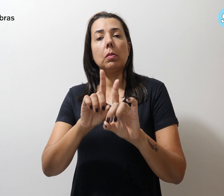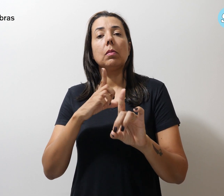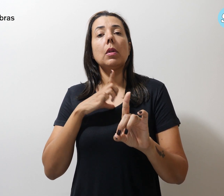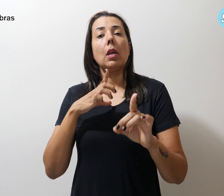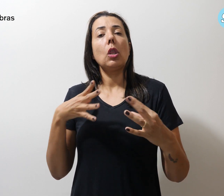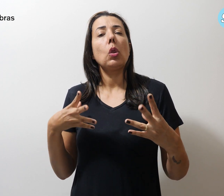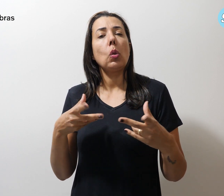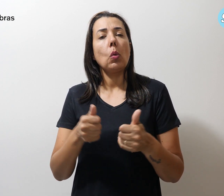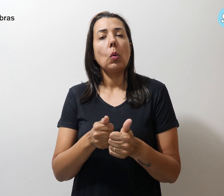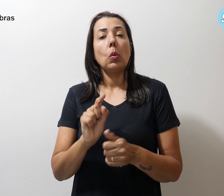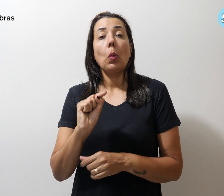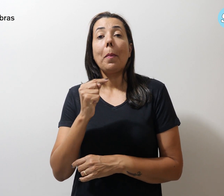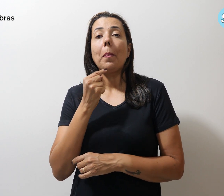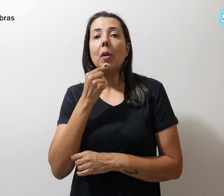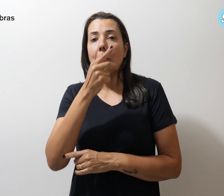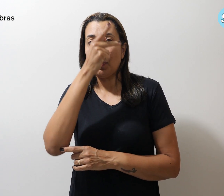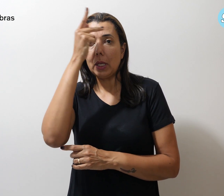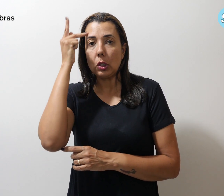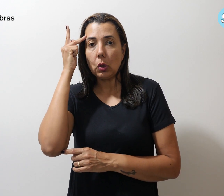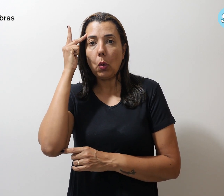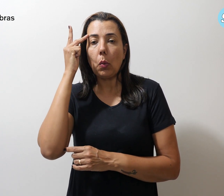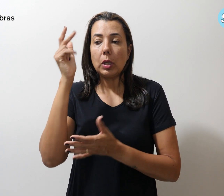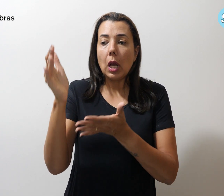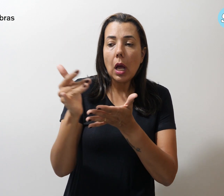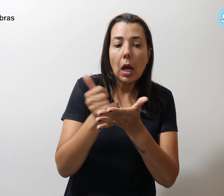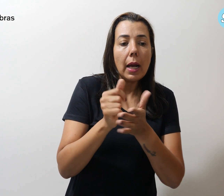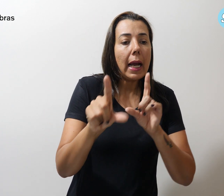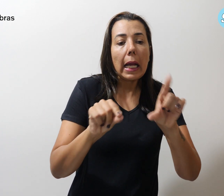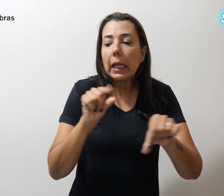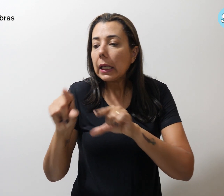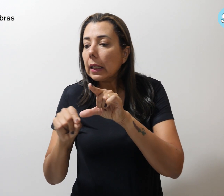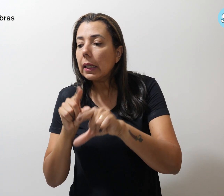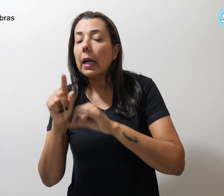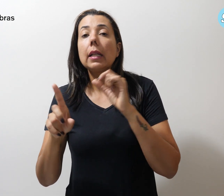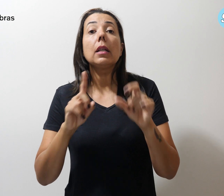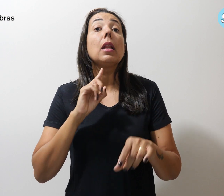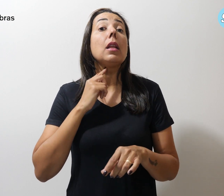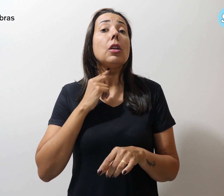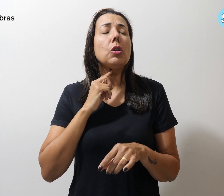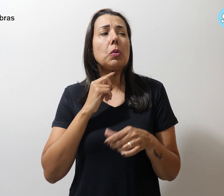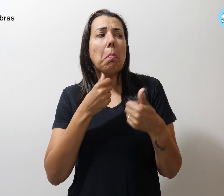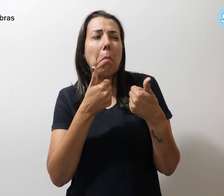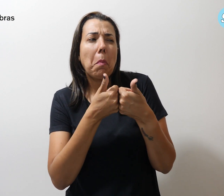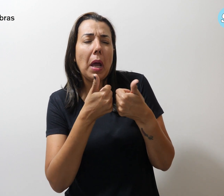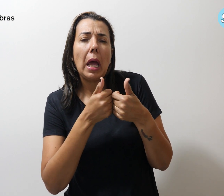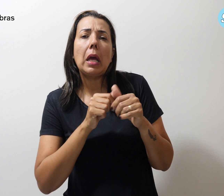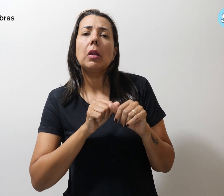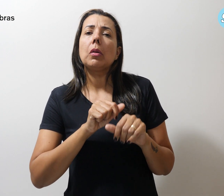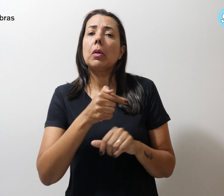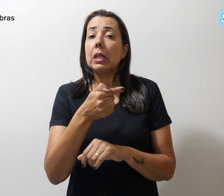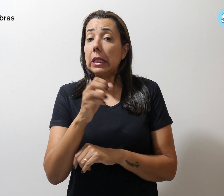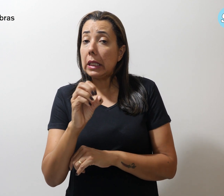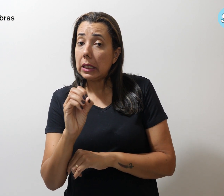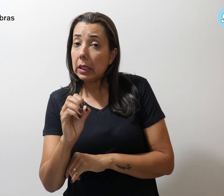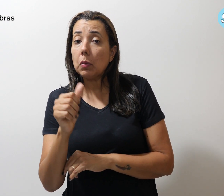de mil catadores agregados, dos quais aproximadamente 700 são mulheres.